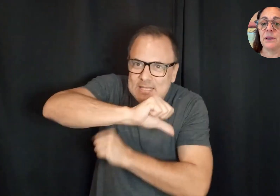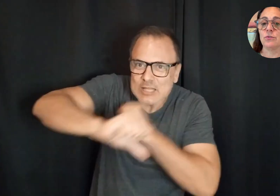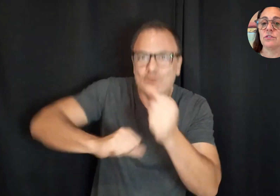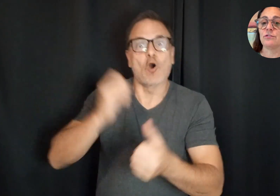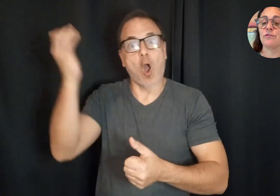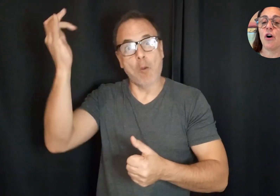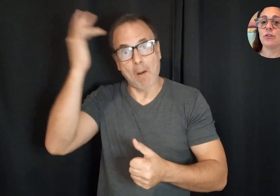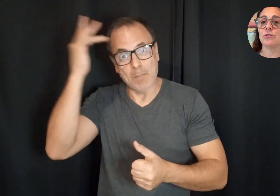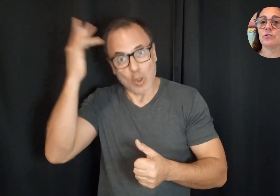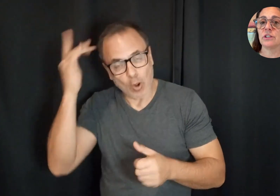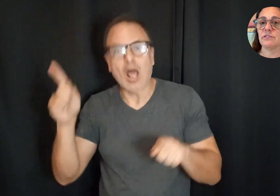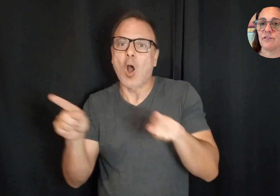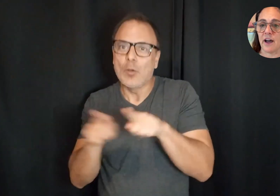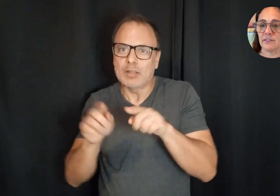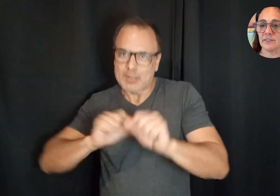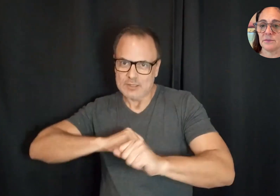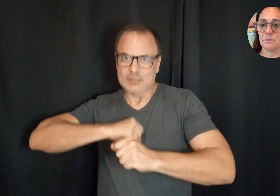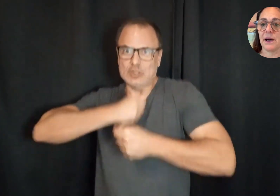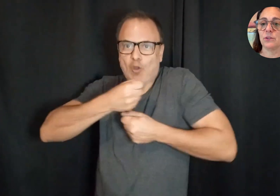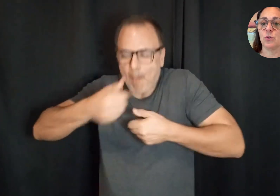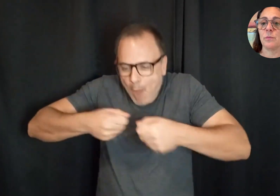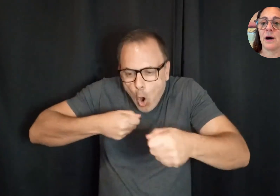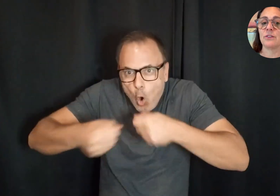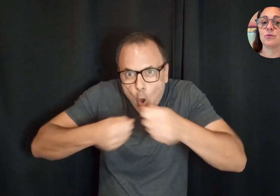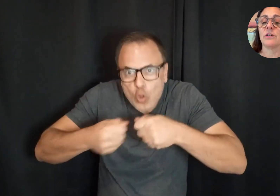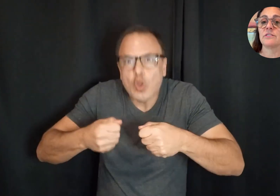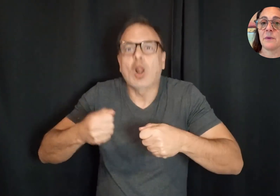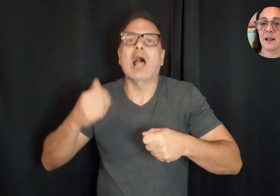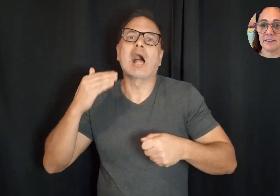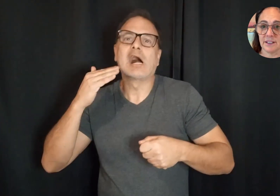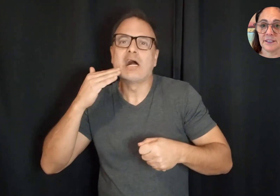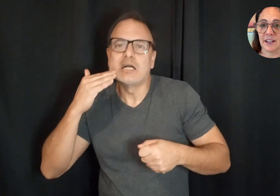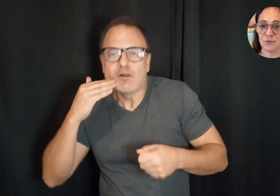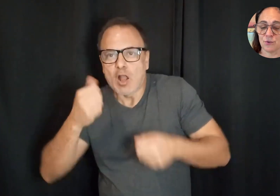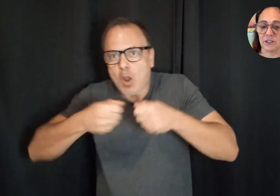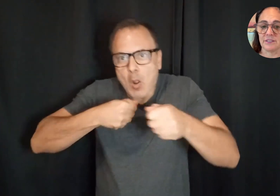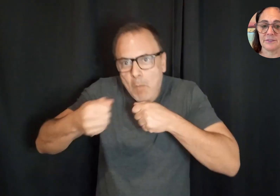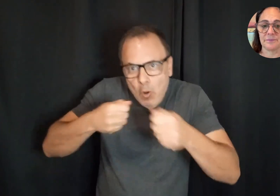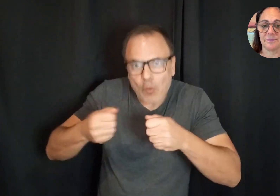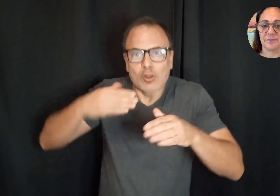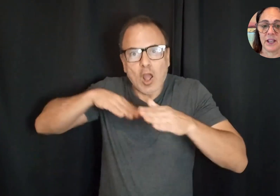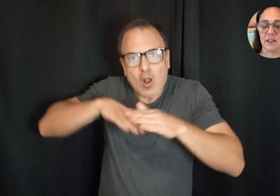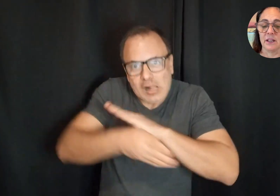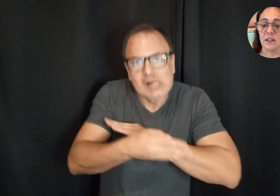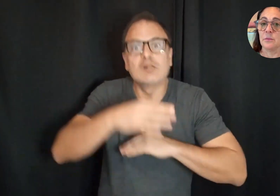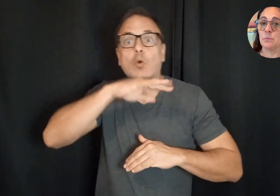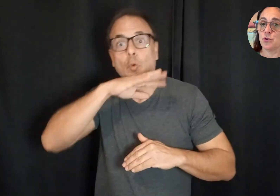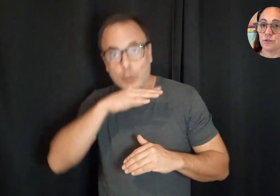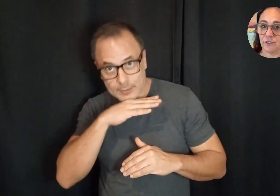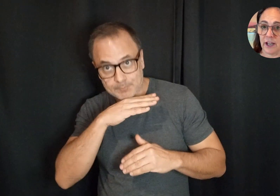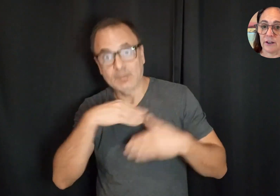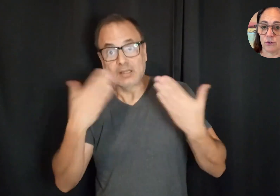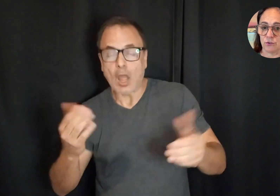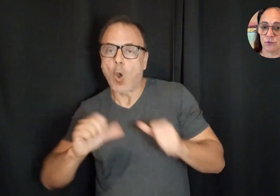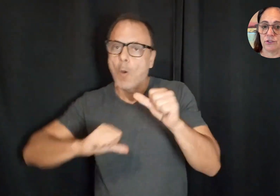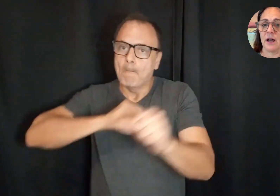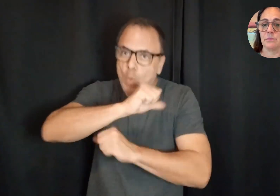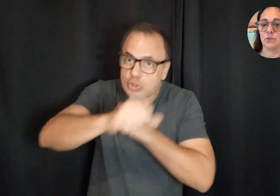pelos esforços que faz para domar suas más inclinações. Modificar nossos